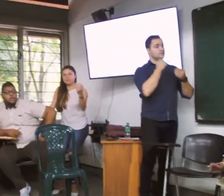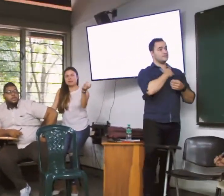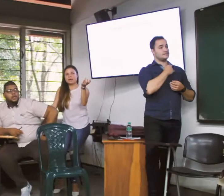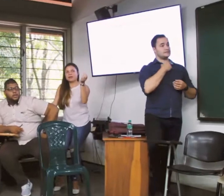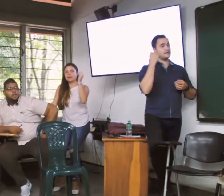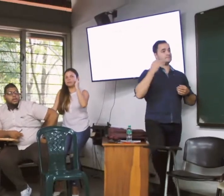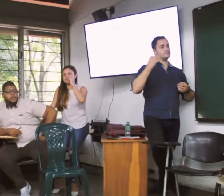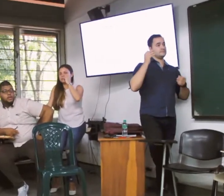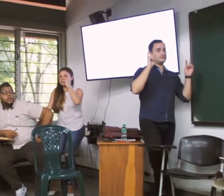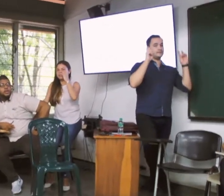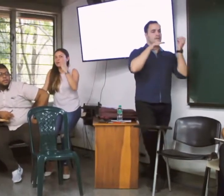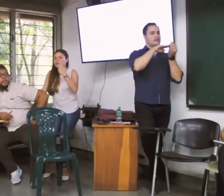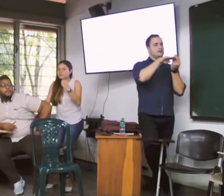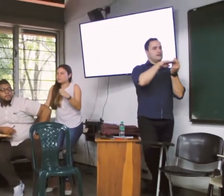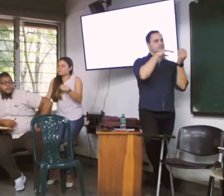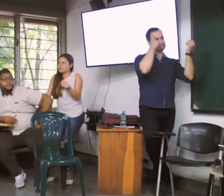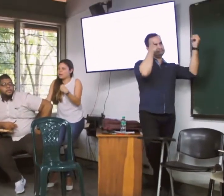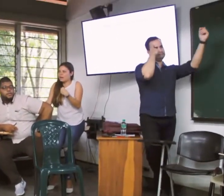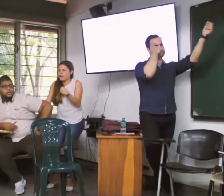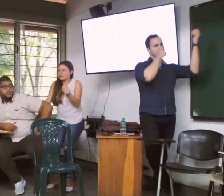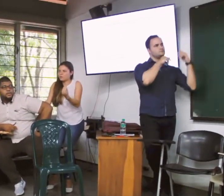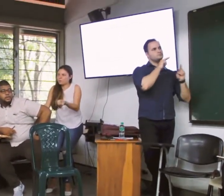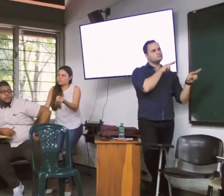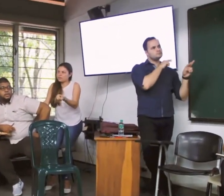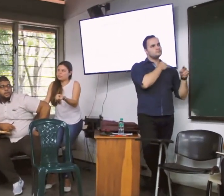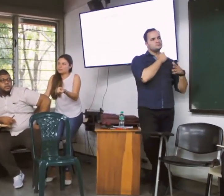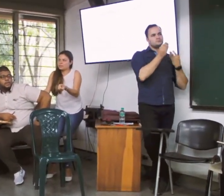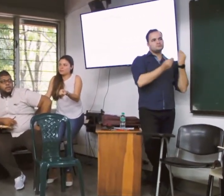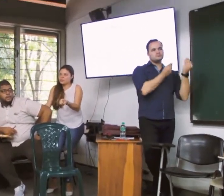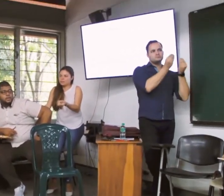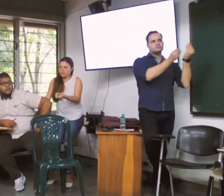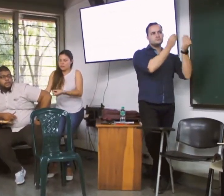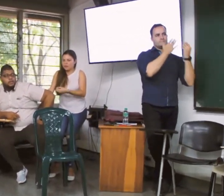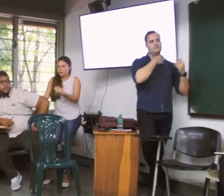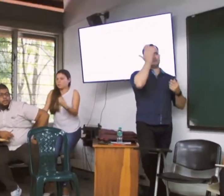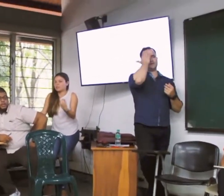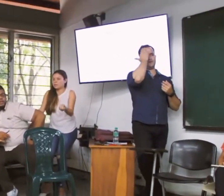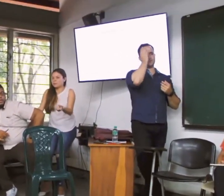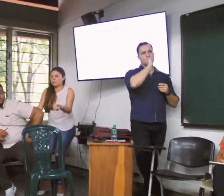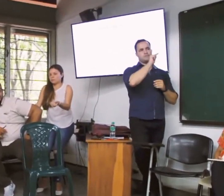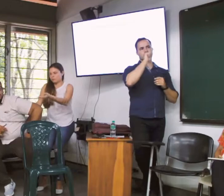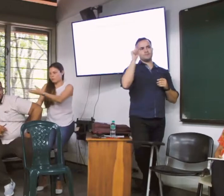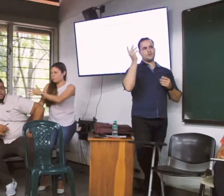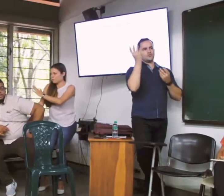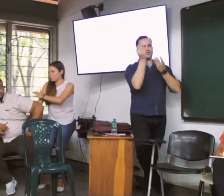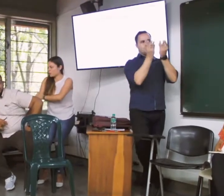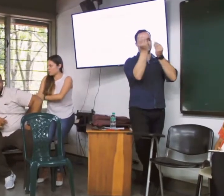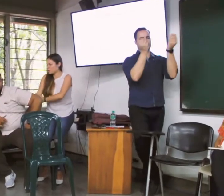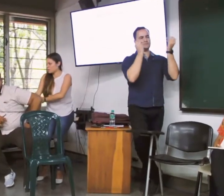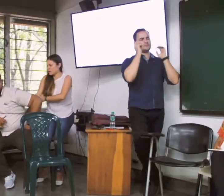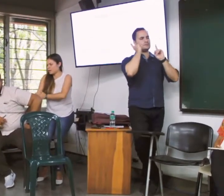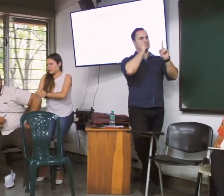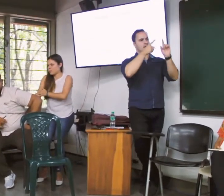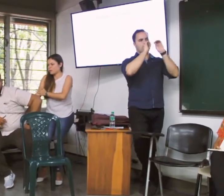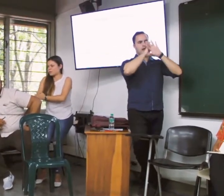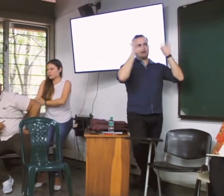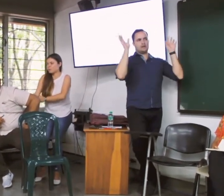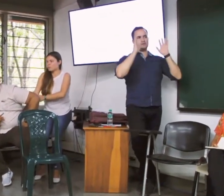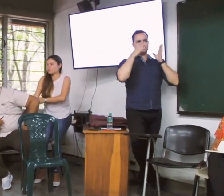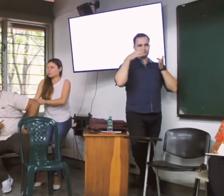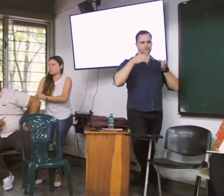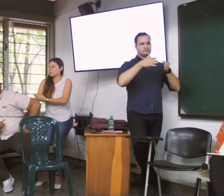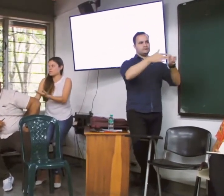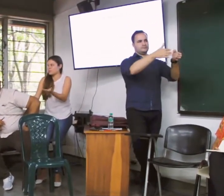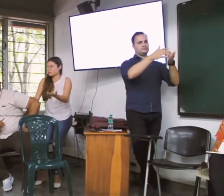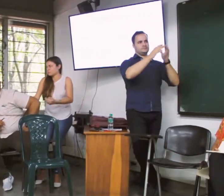Y es que reconocemos que hay grupos, hay iniciativas que tienen el objetivo, como bien lo decía Camilo ahorita,